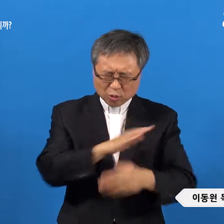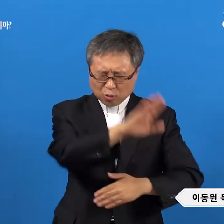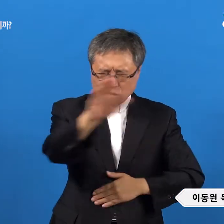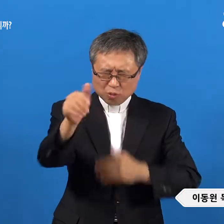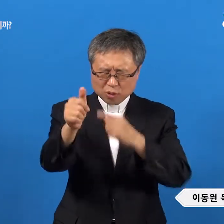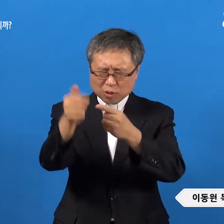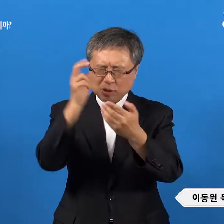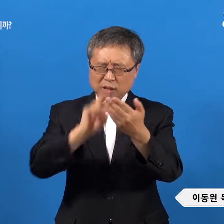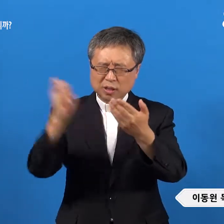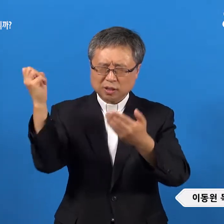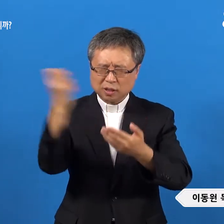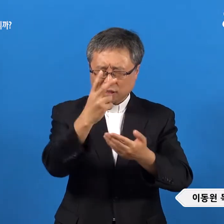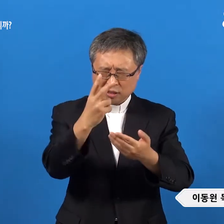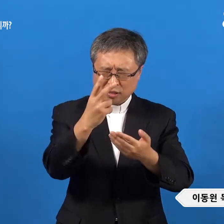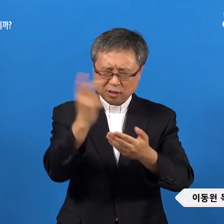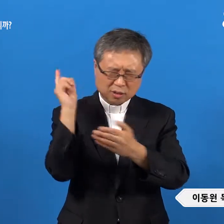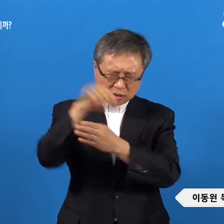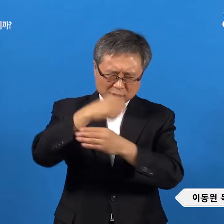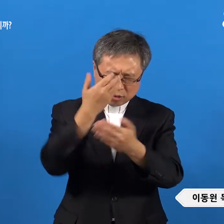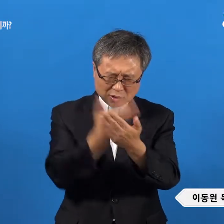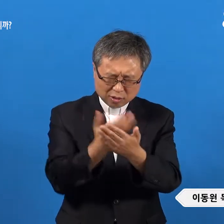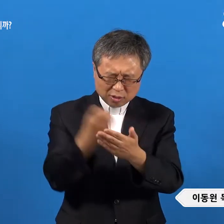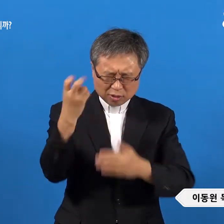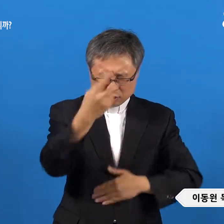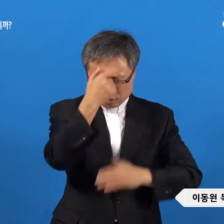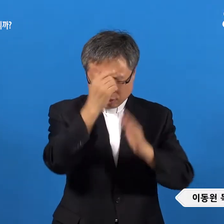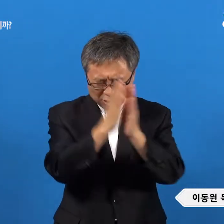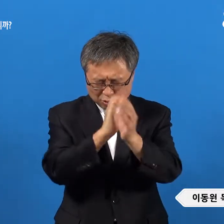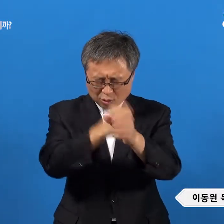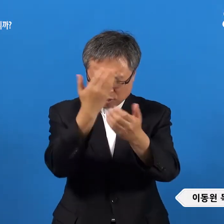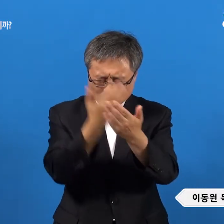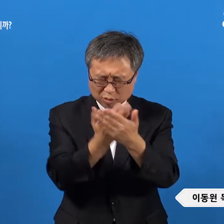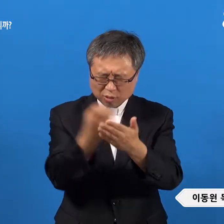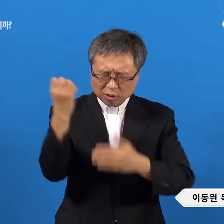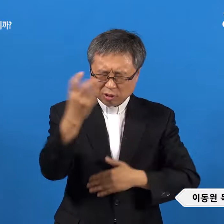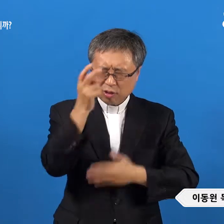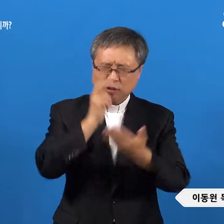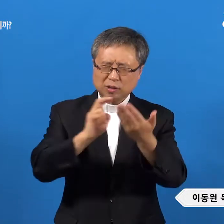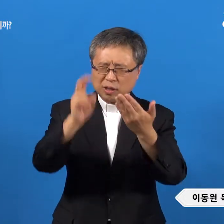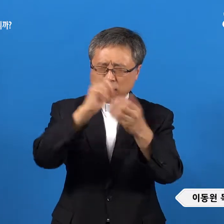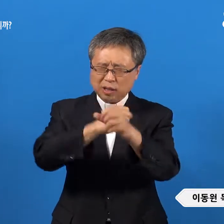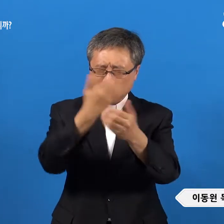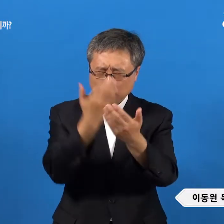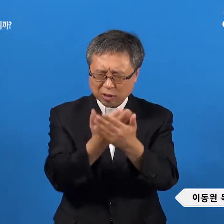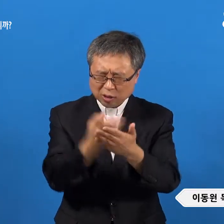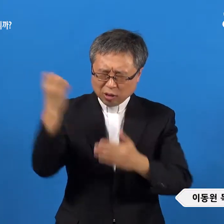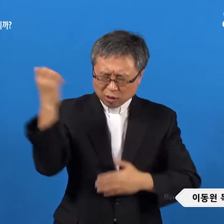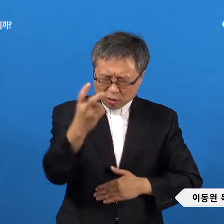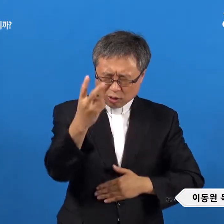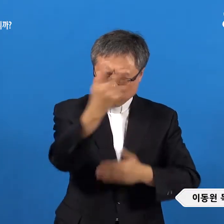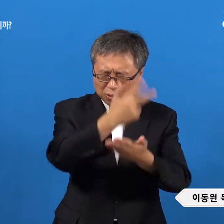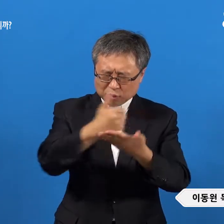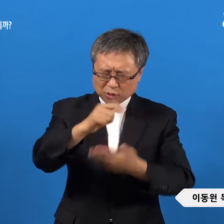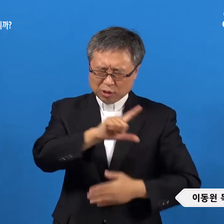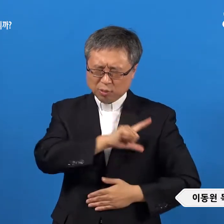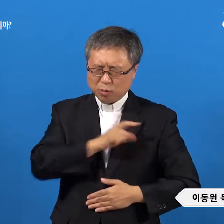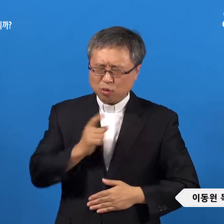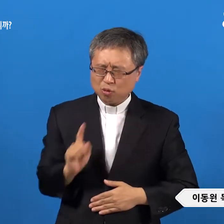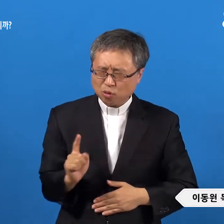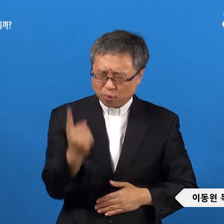찬양을 되돌려 주시옵소서. 다시 기도하게 하시고 다시 찬양하게 하시고 다시 주의 이름을